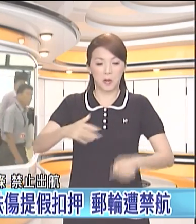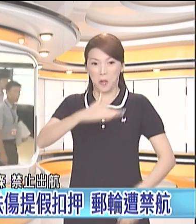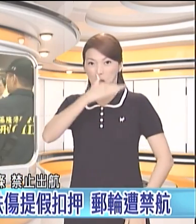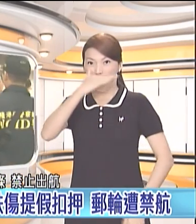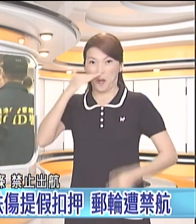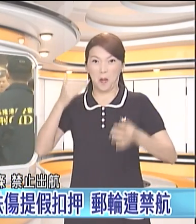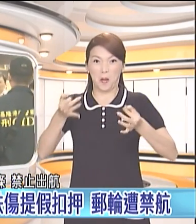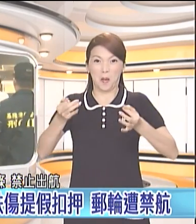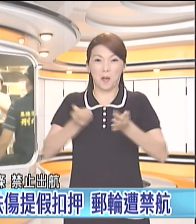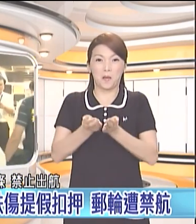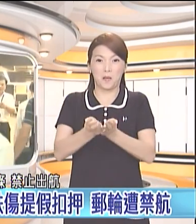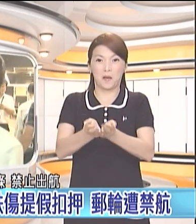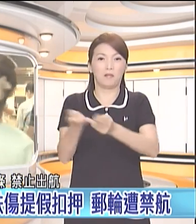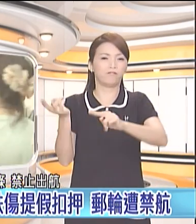条，禁止出航。